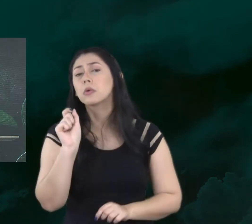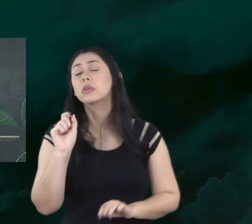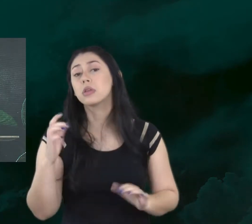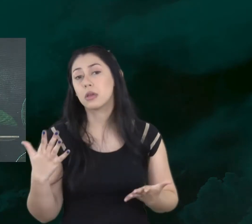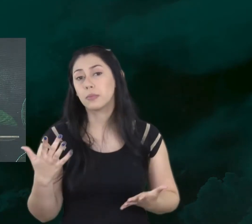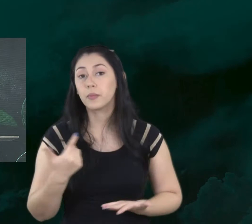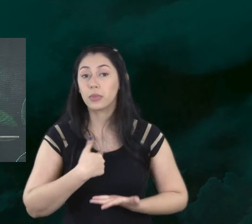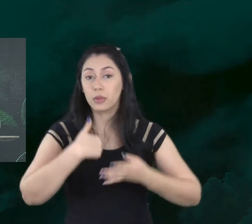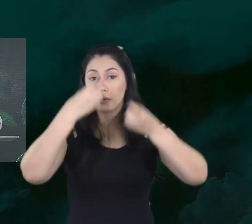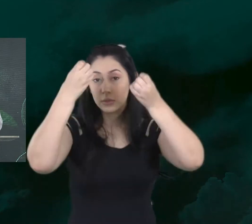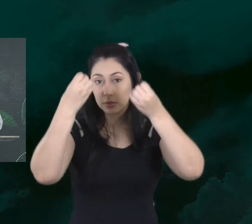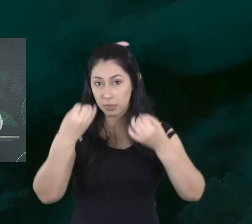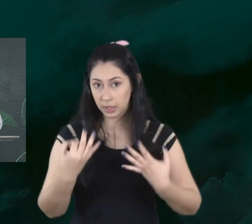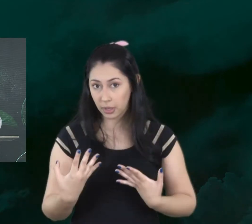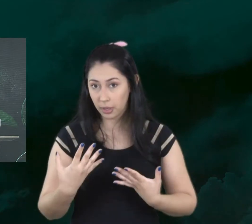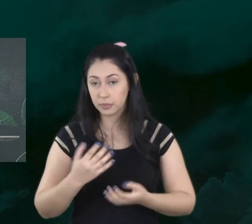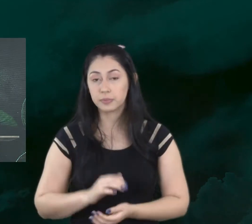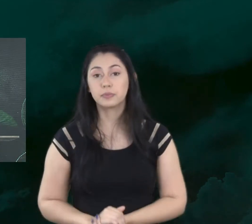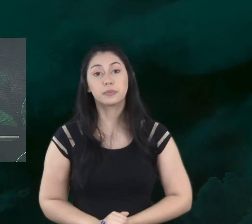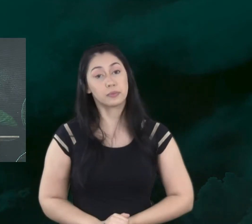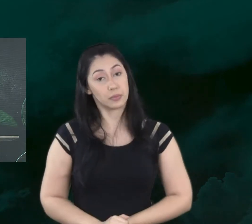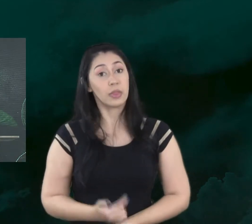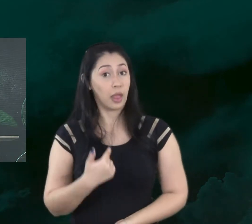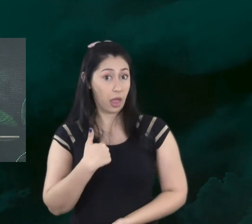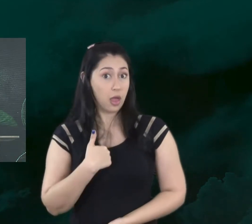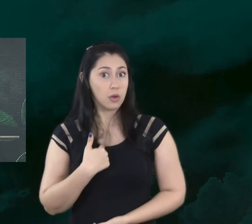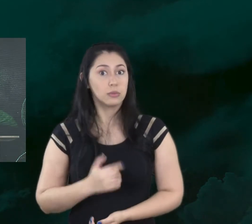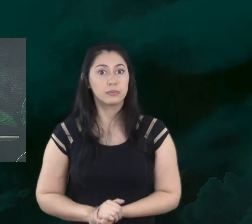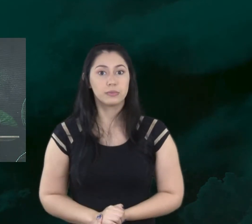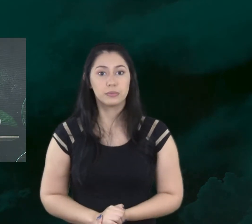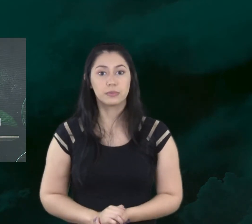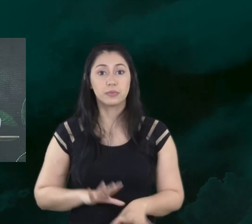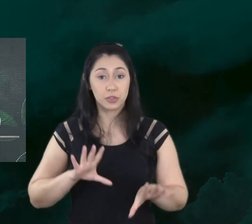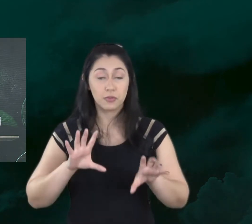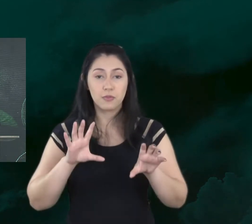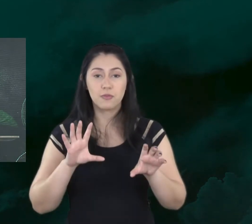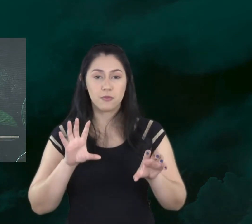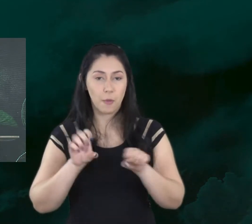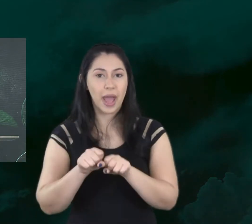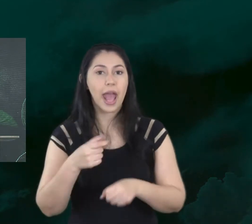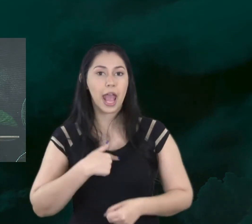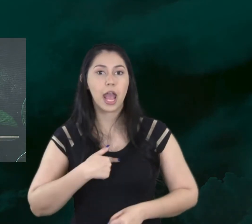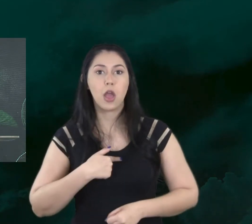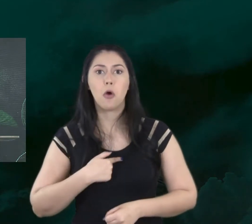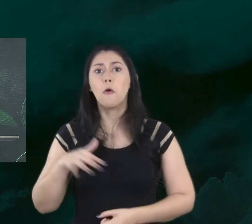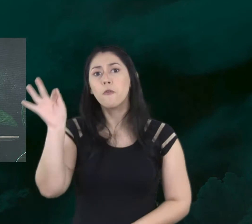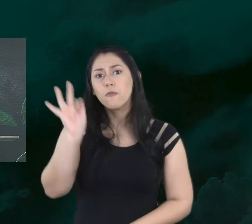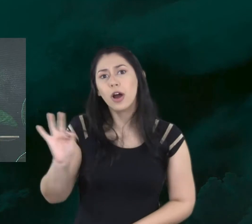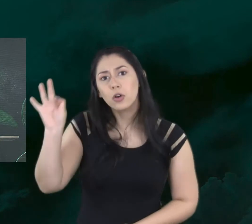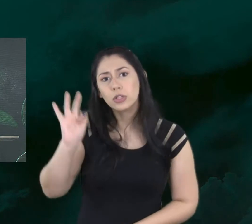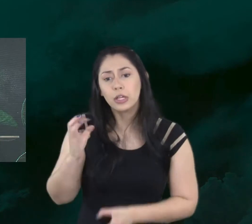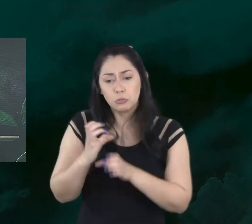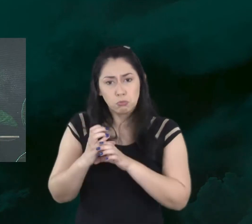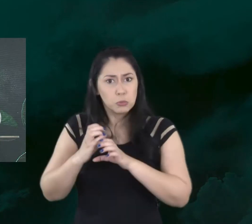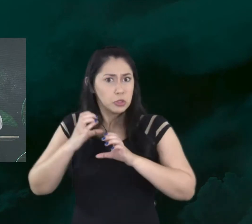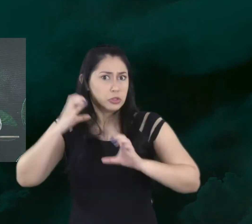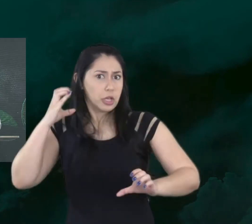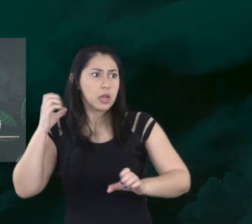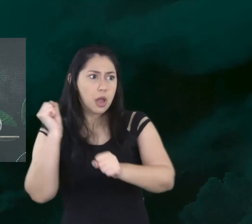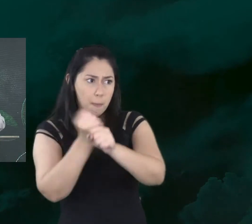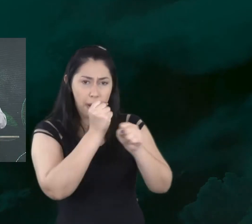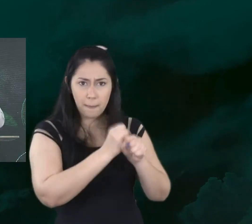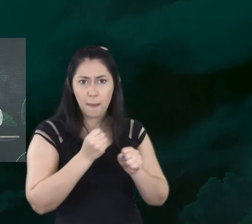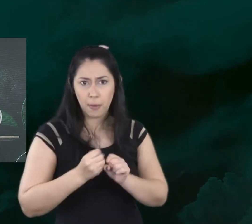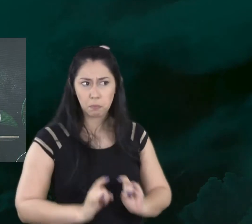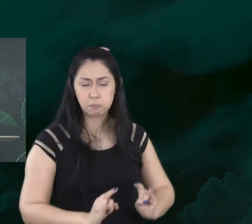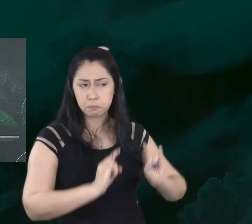pouquinho. Eu fui formado, né, eu fiz o curso de engenharia civil, e